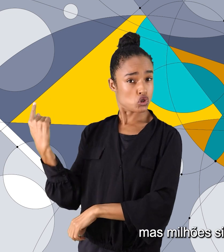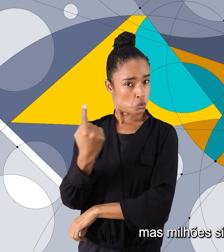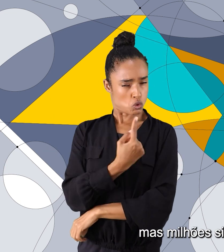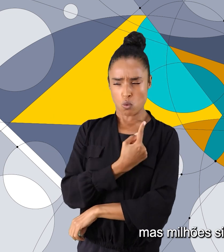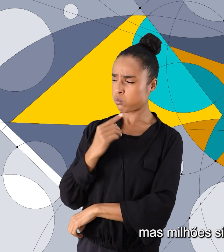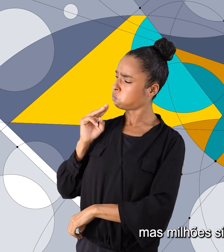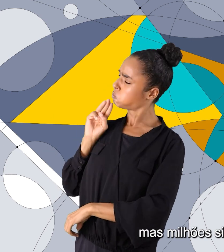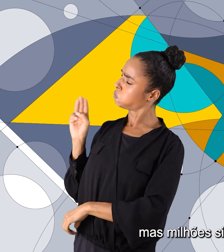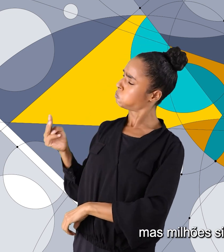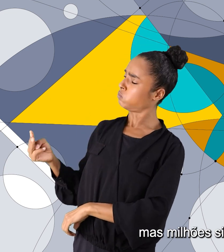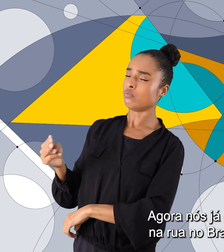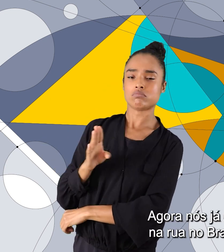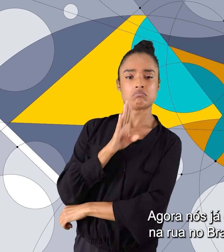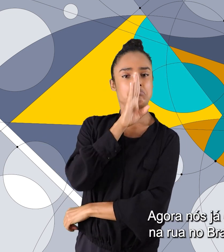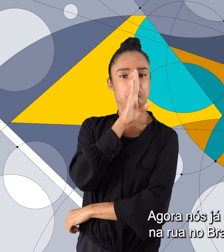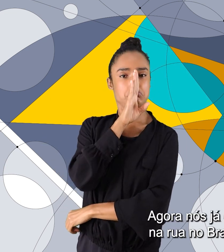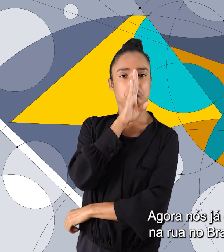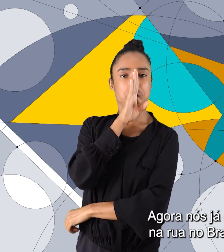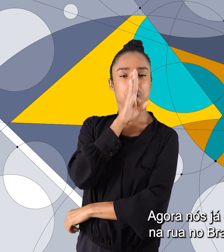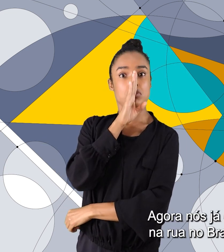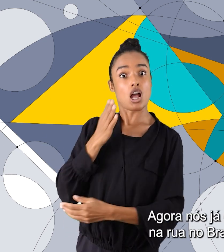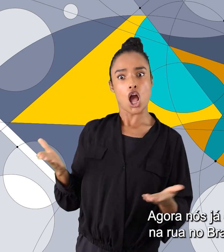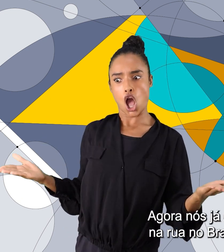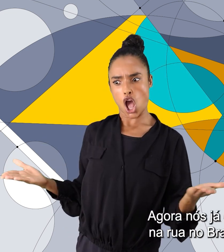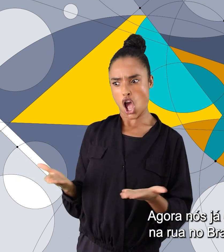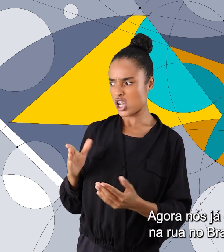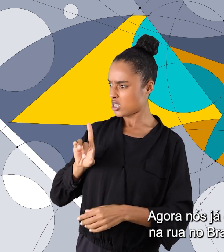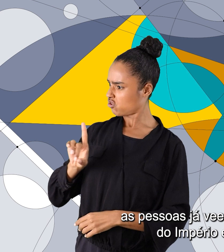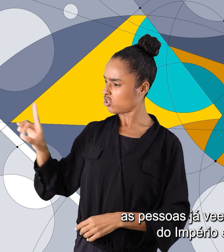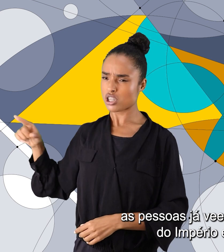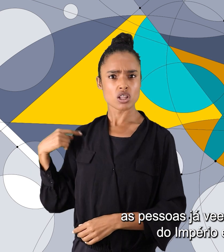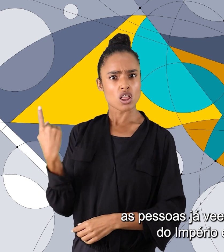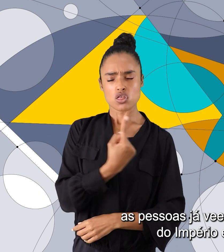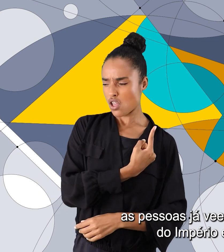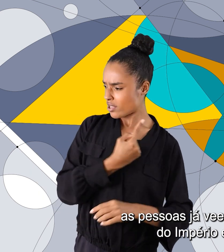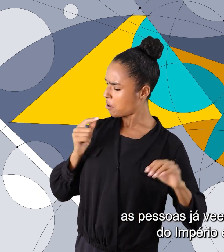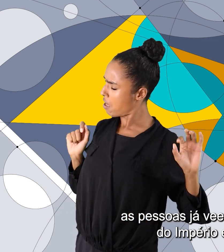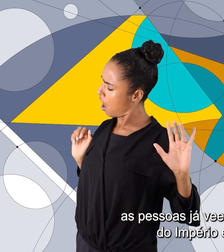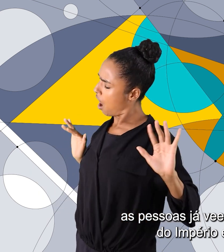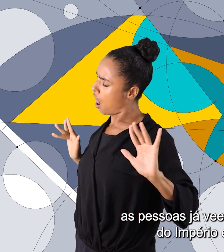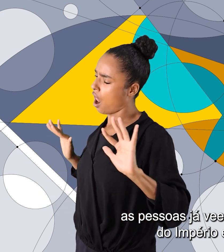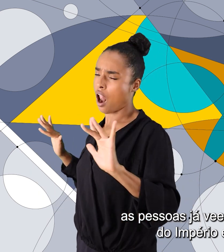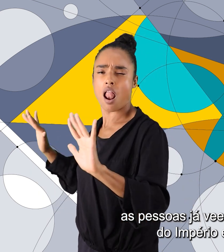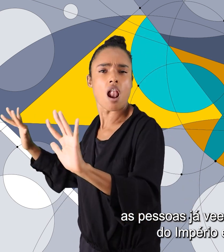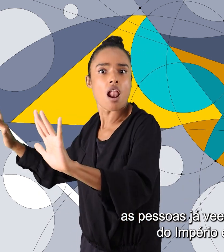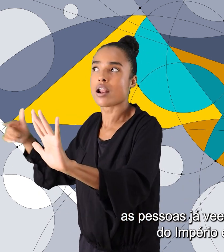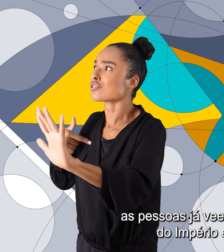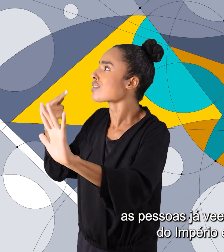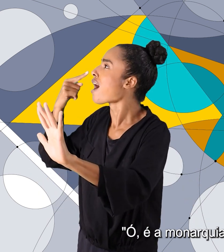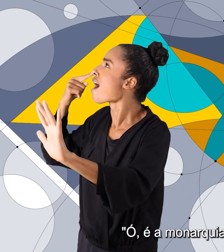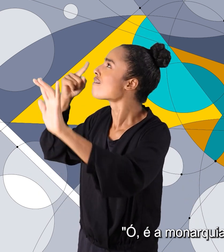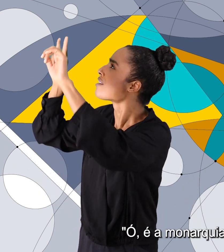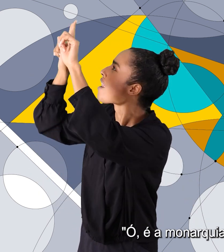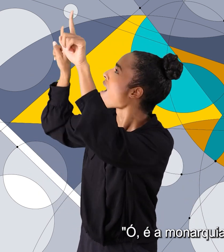milhões, mas milhões silenciosos. Agora nós já estamos na rua no Brasil todo. As pessoas já veem a bandeira do Império e